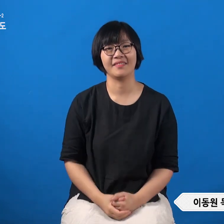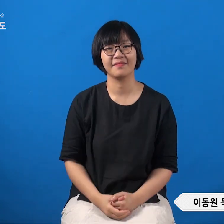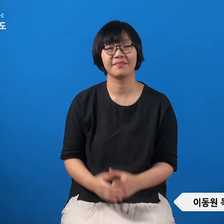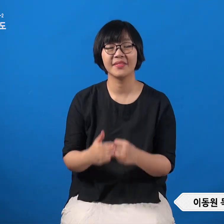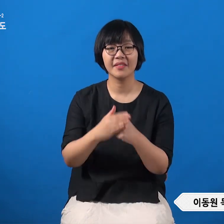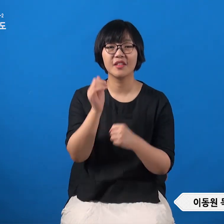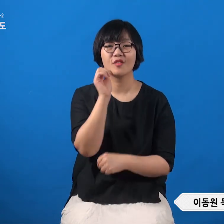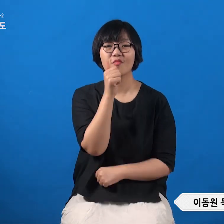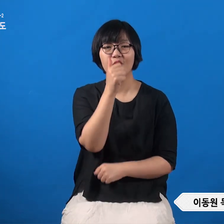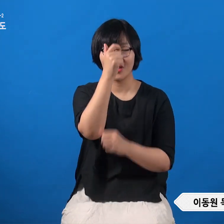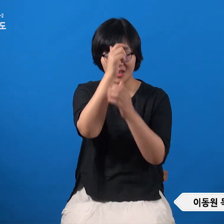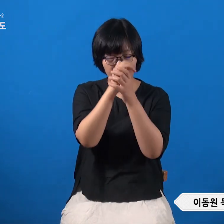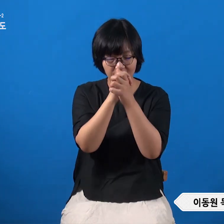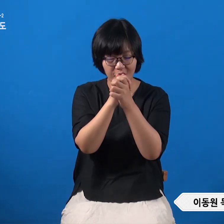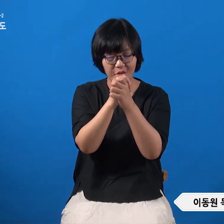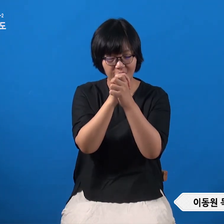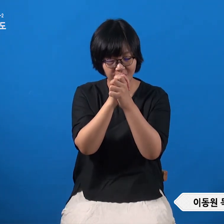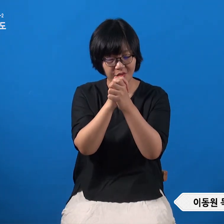그러므로 중보기도는